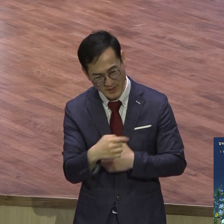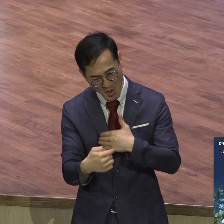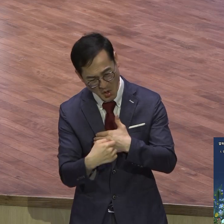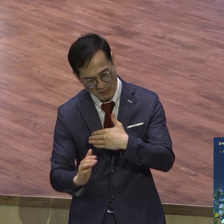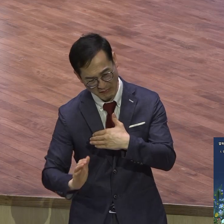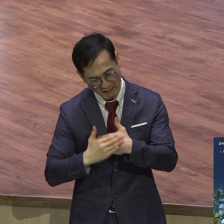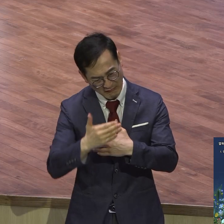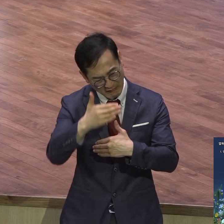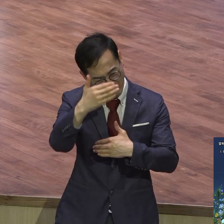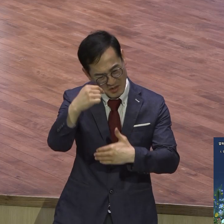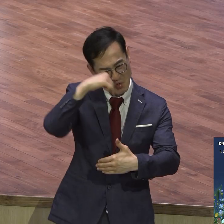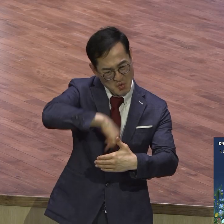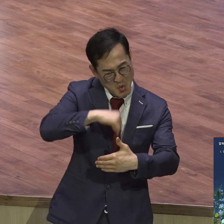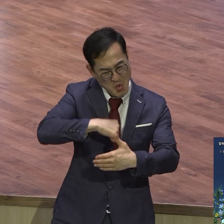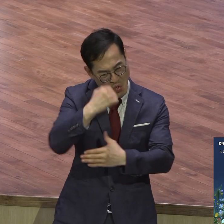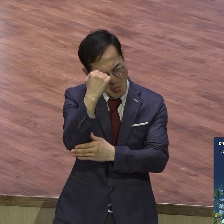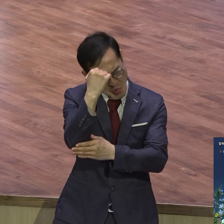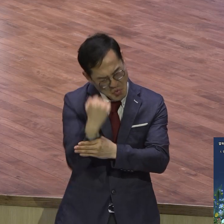그랬어요.